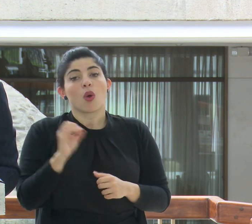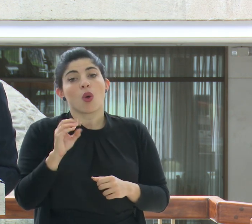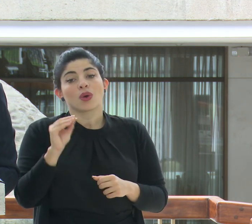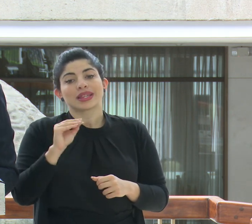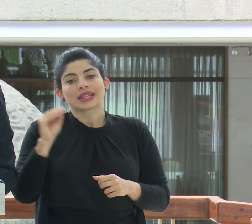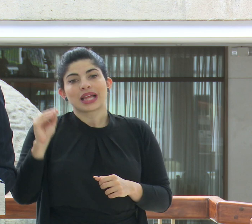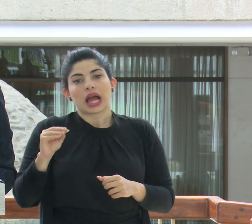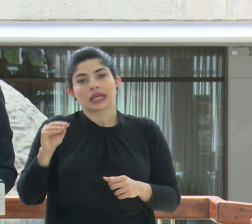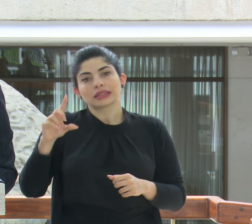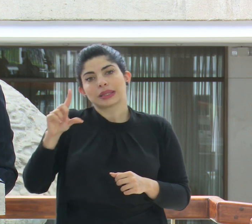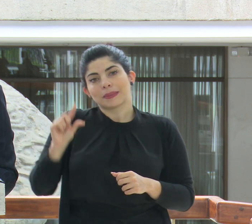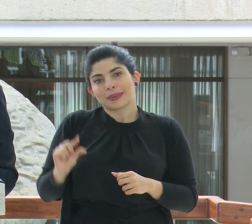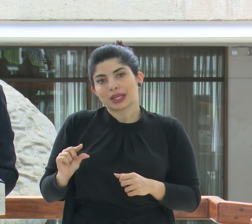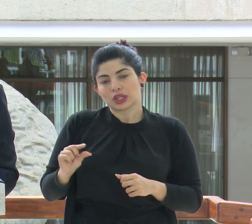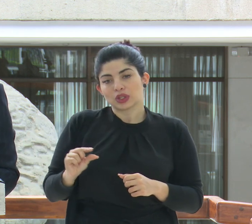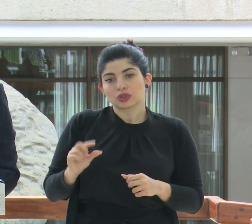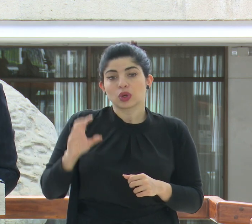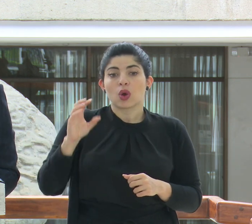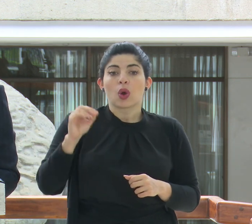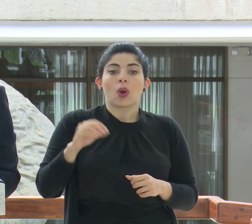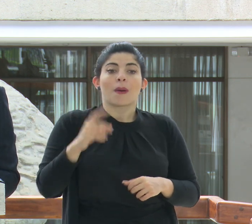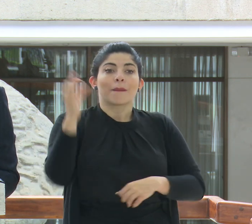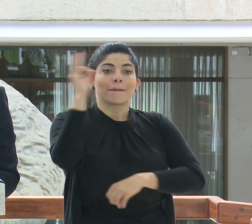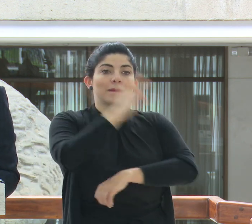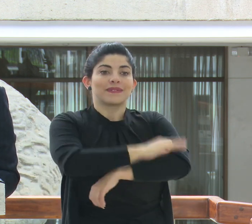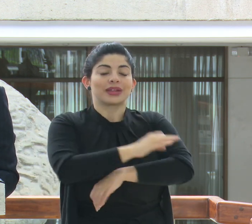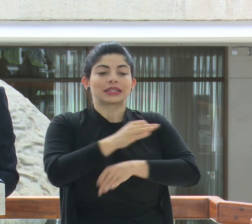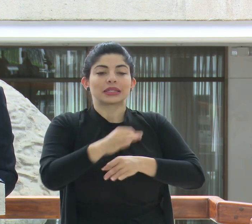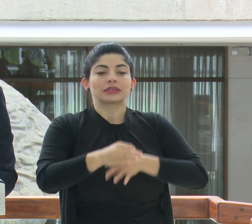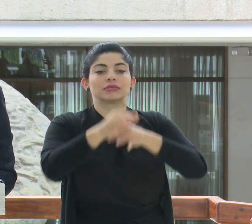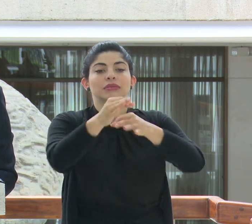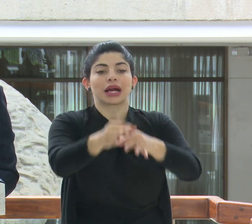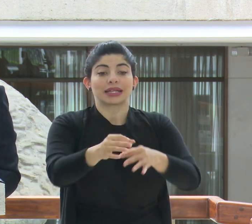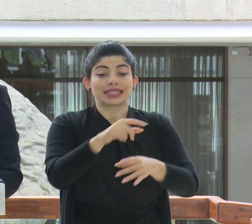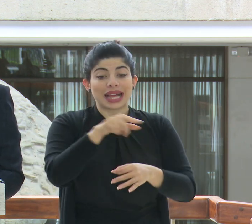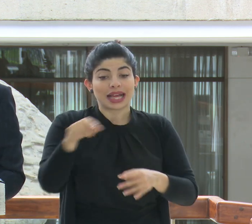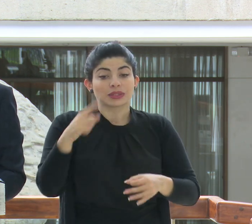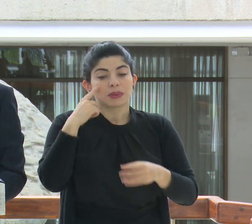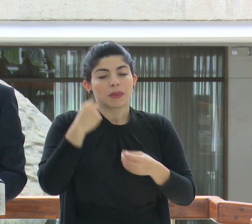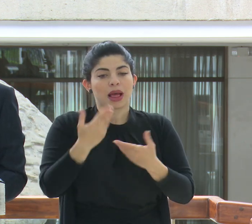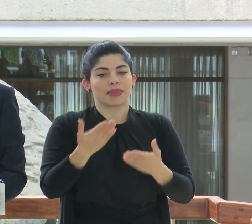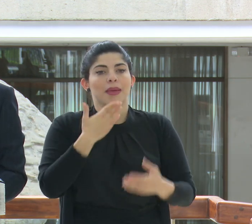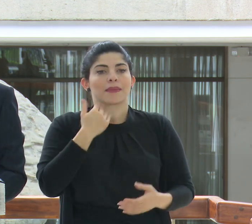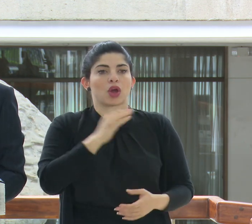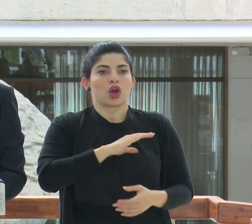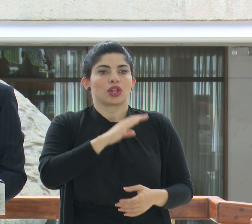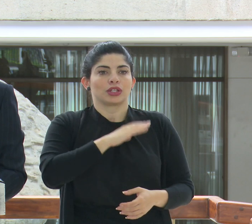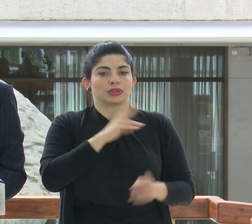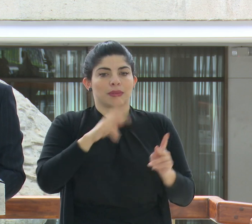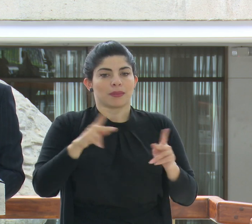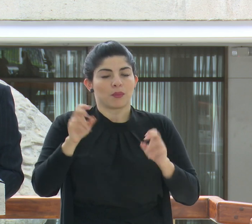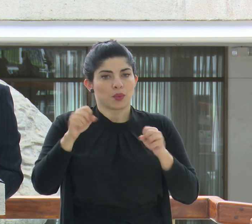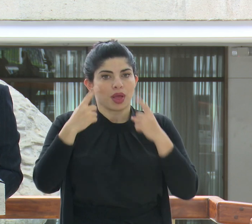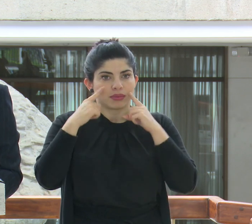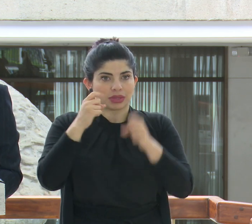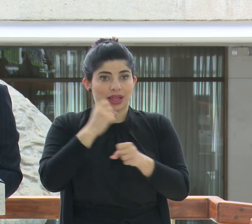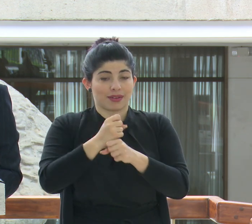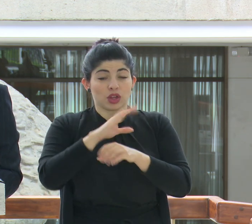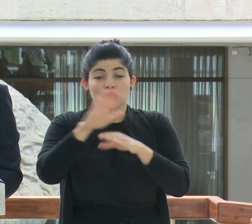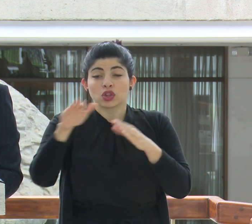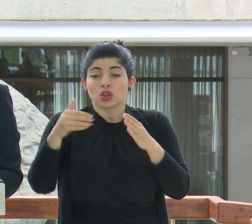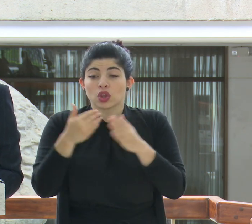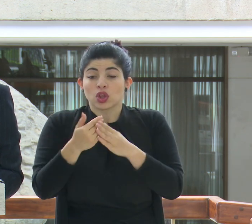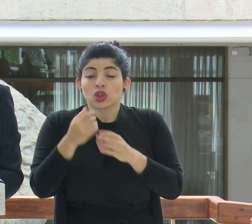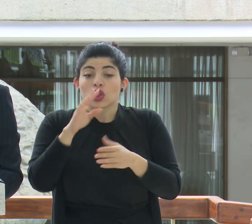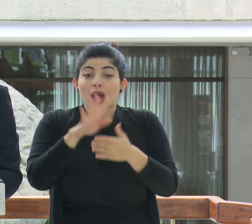las tasas de los intereses o ampliar los plazos, eso para generar mejores condiciones de empleabilidad. Todo lo que tiene que ver con